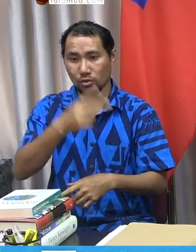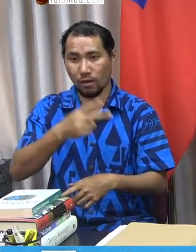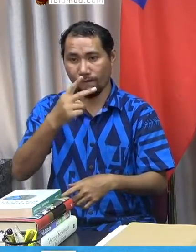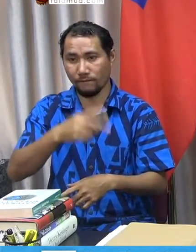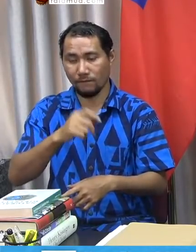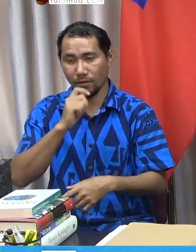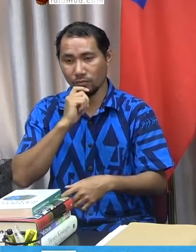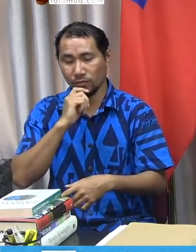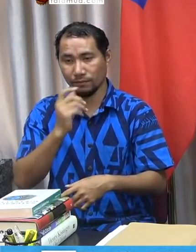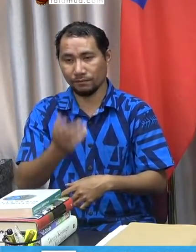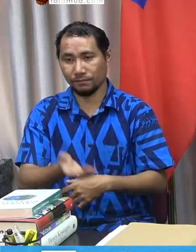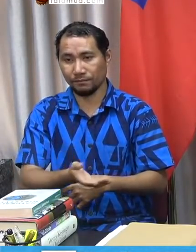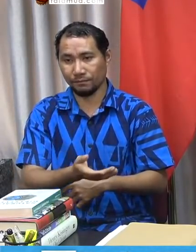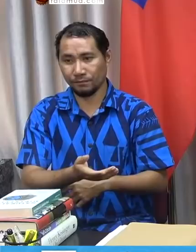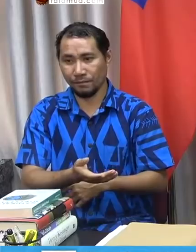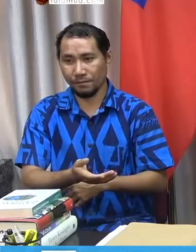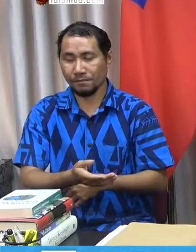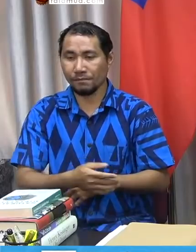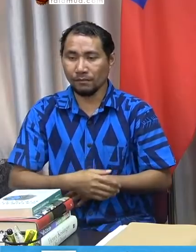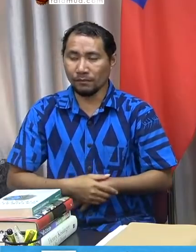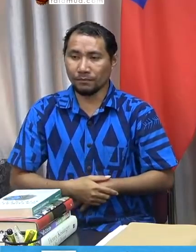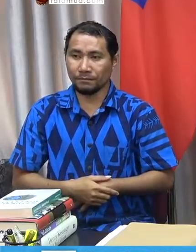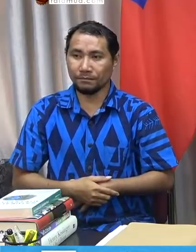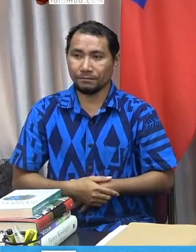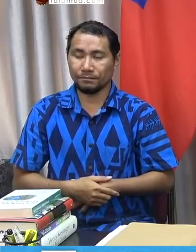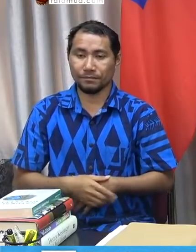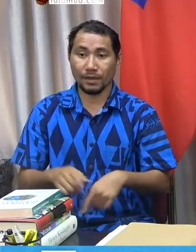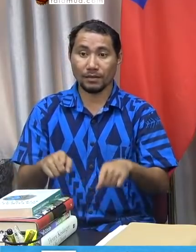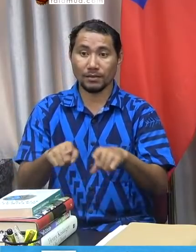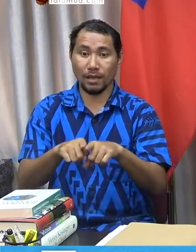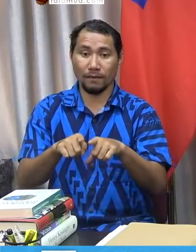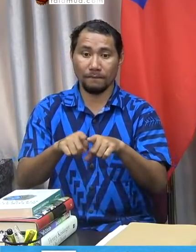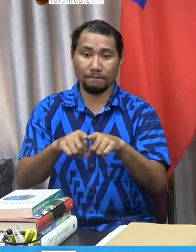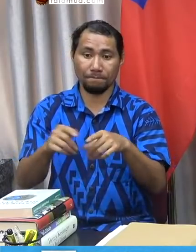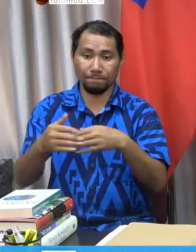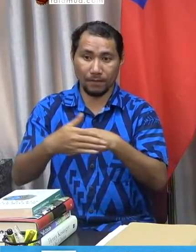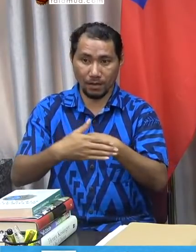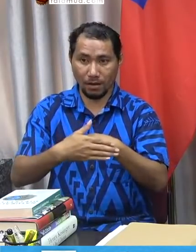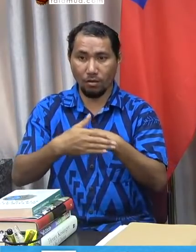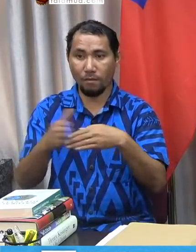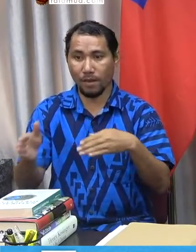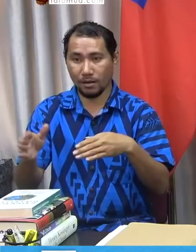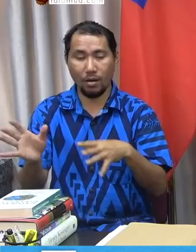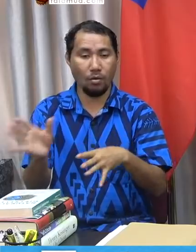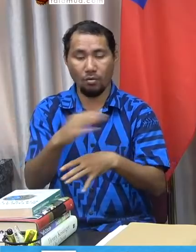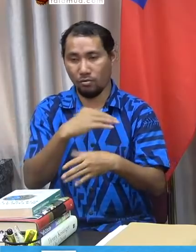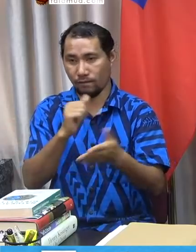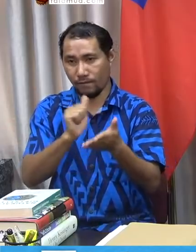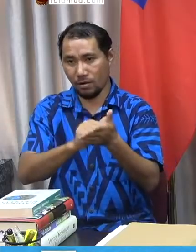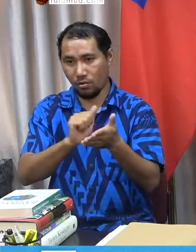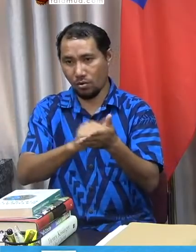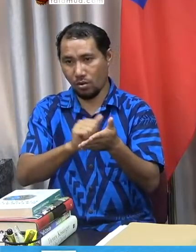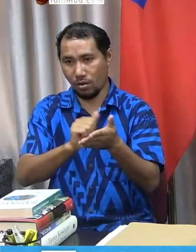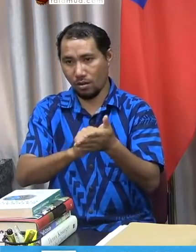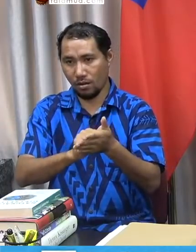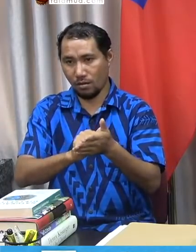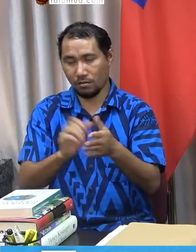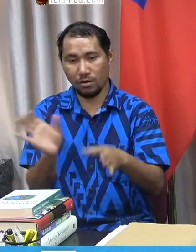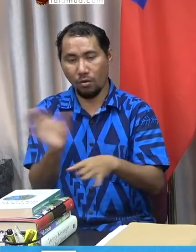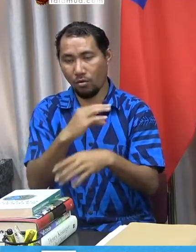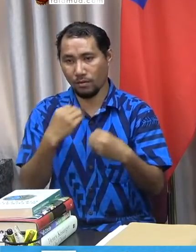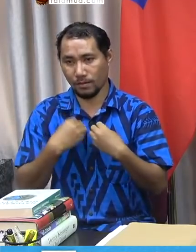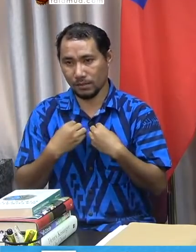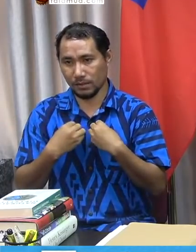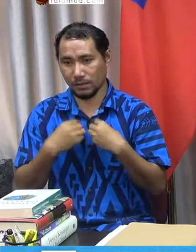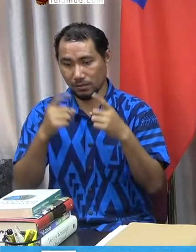auli. E whapea fwoi o na tatala ia whale oloa la iti ma supermarkets